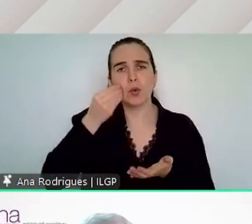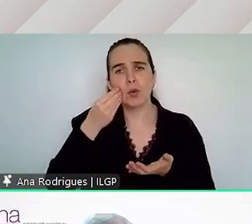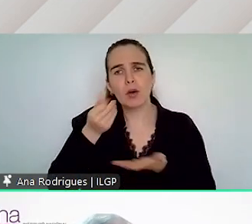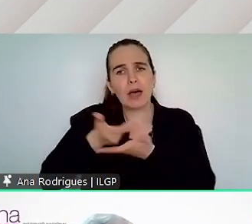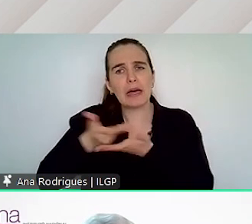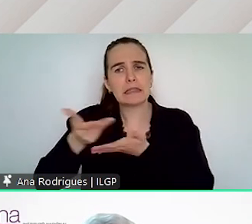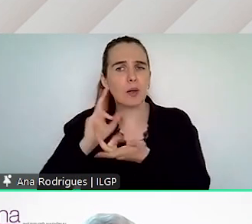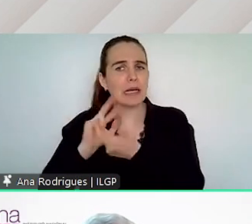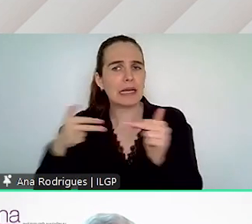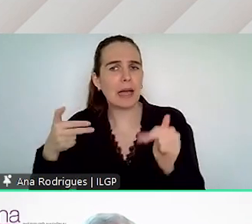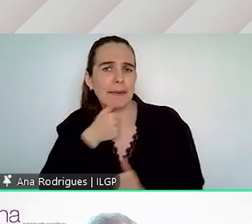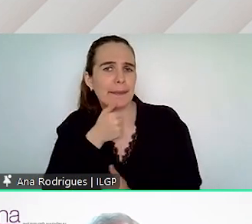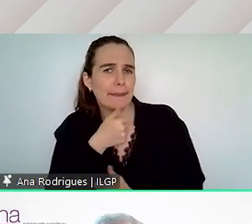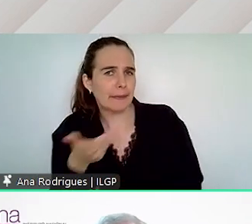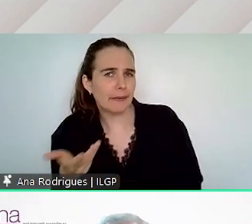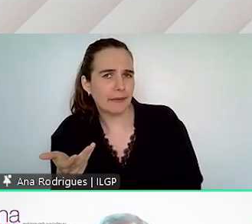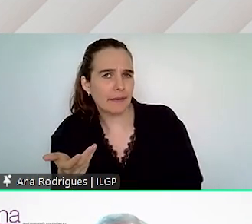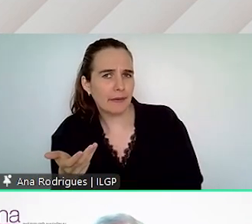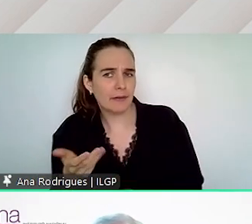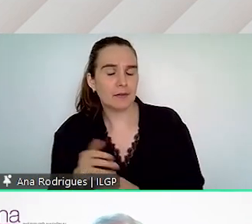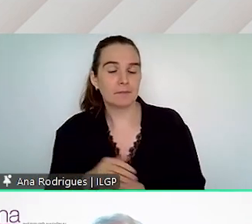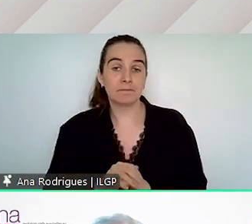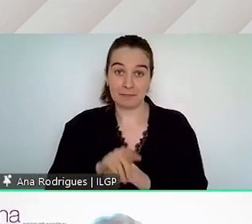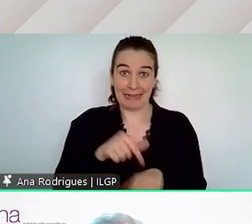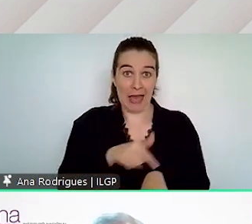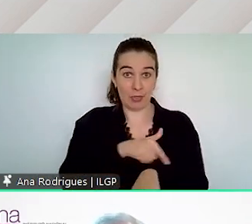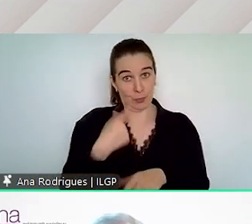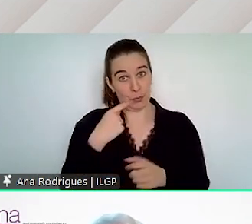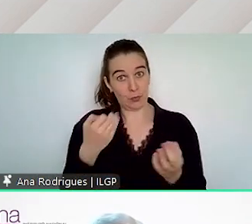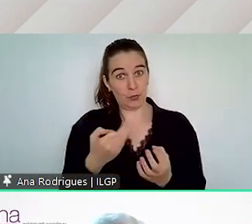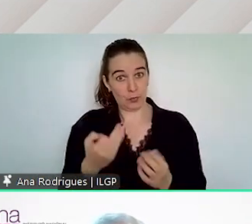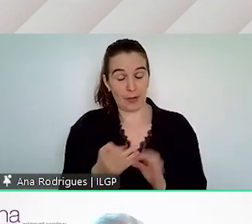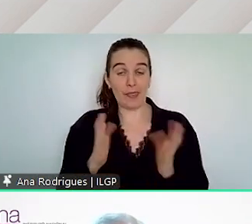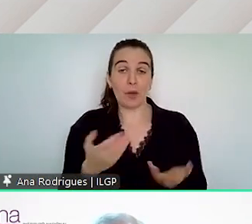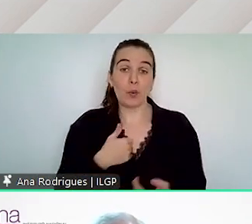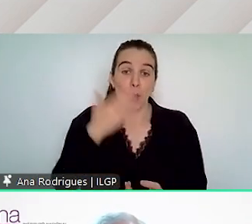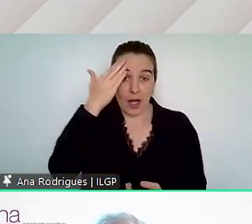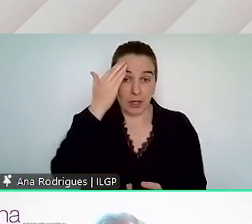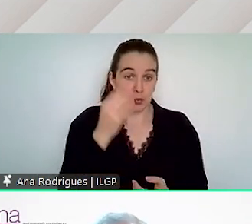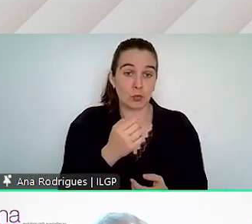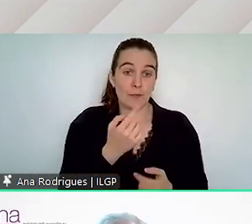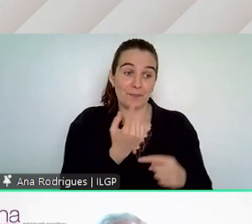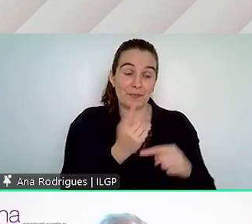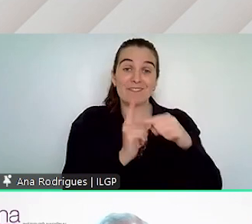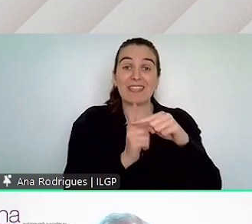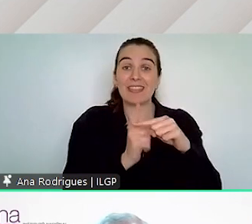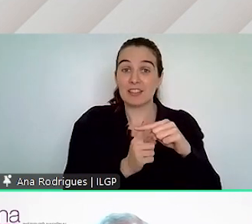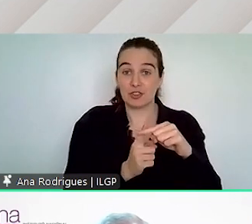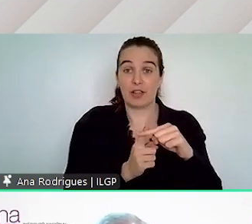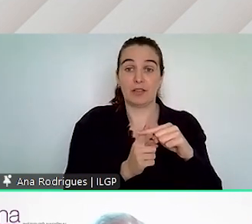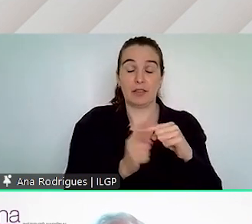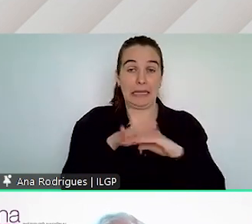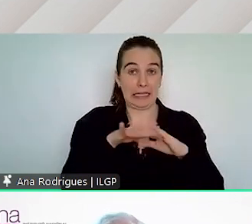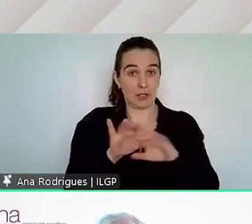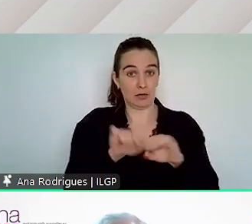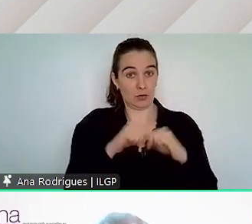vida autárquica? Estou a ver. Portanto, uma das vantagens da Network Society é